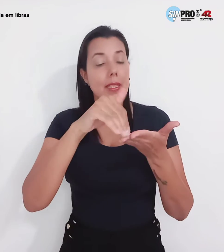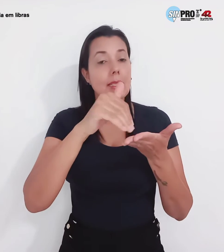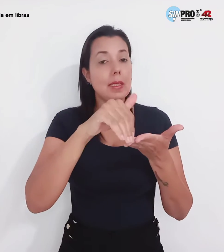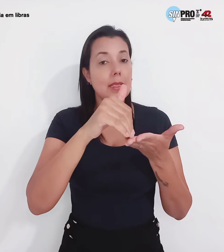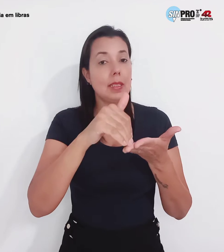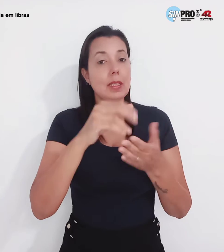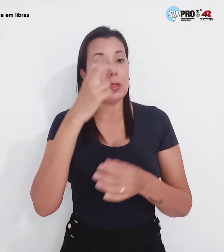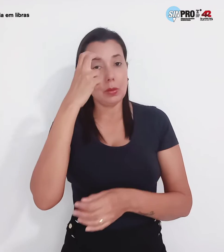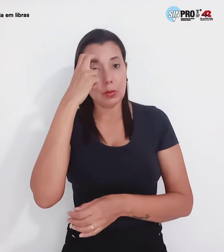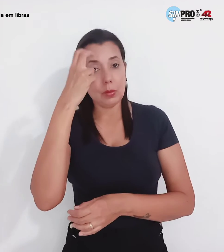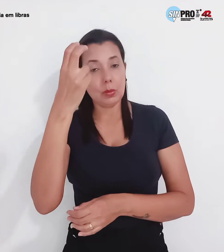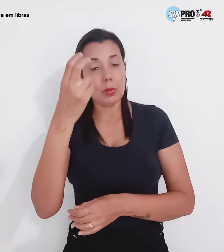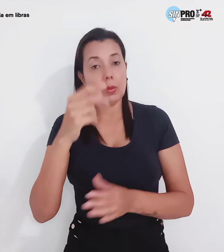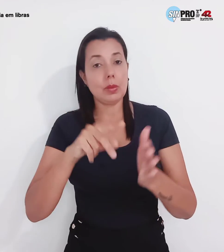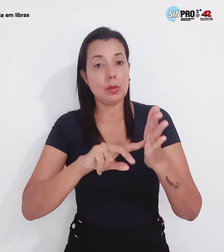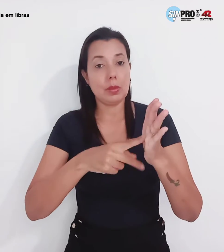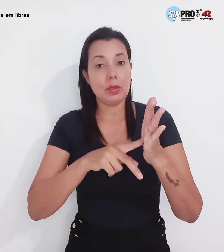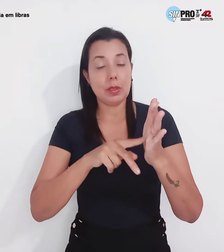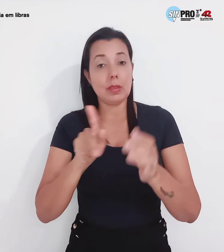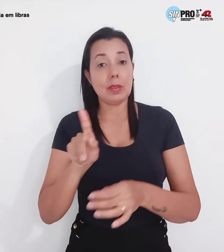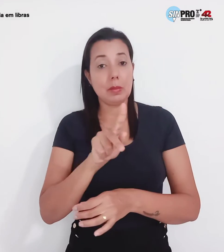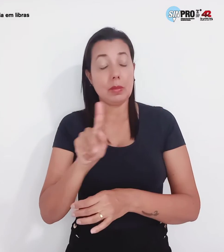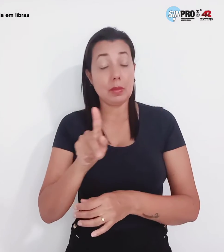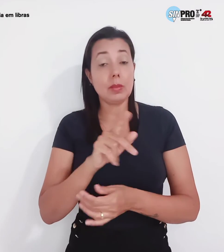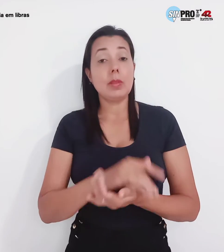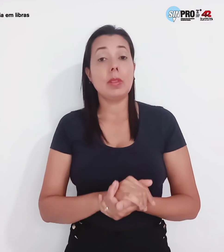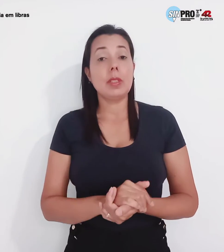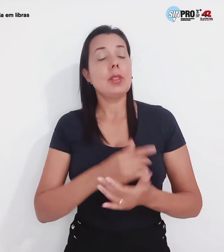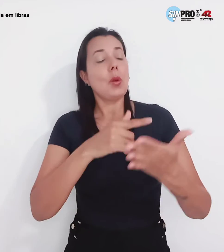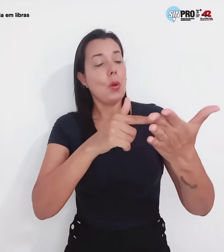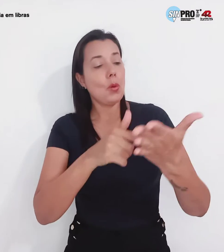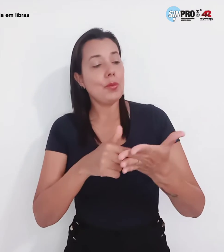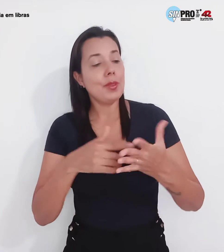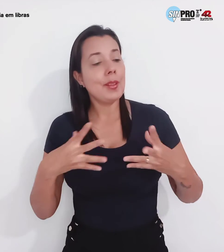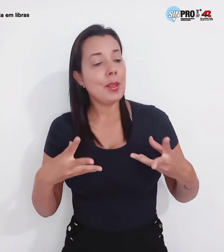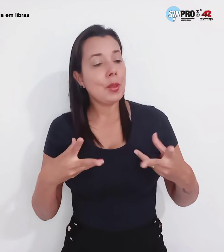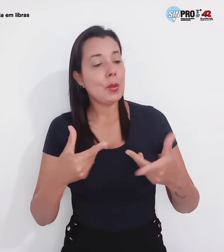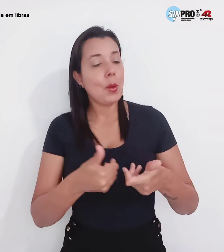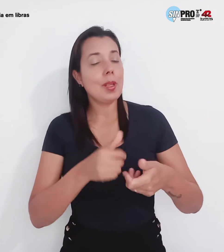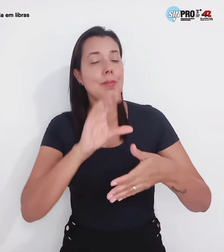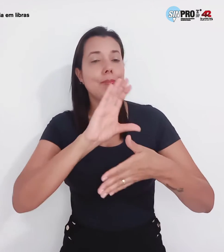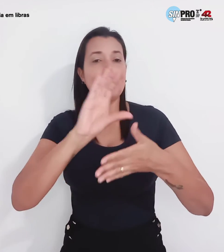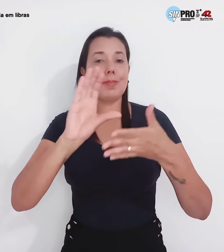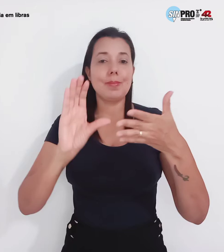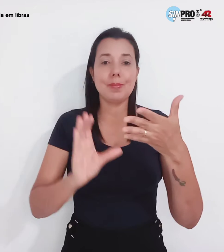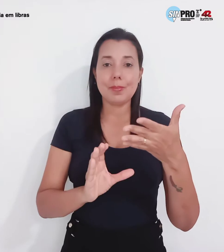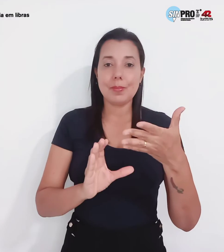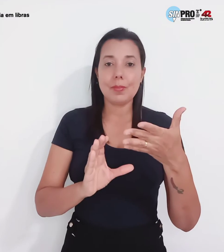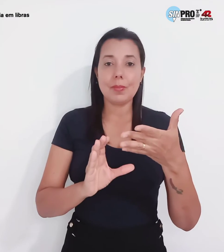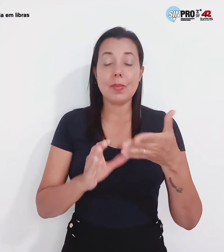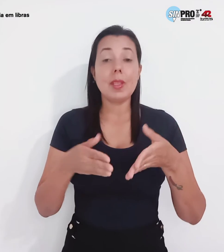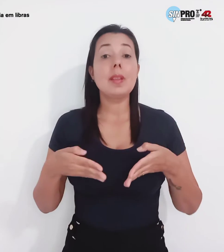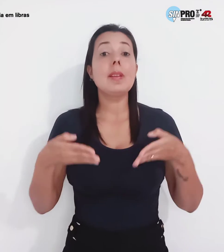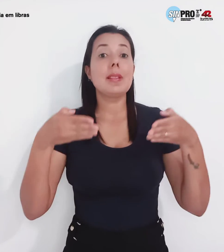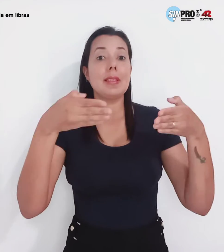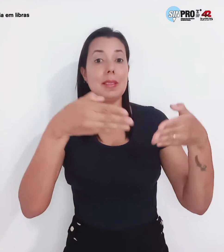de Cultura do SimproDF convida toda a categoria para participar da